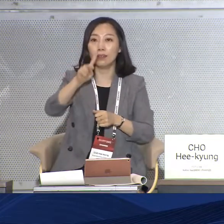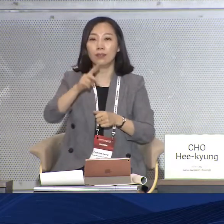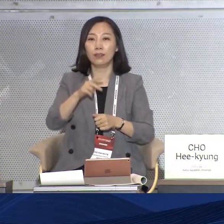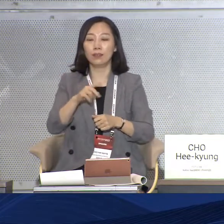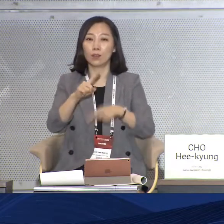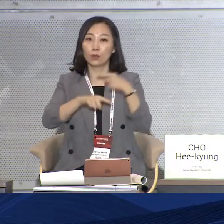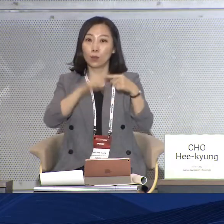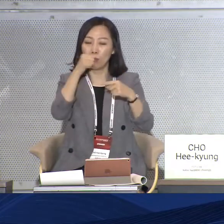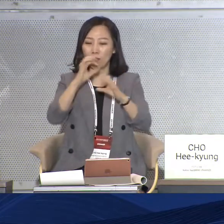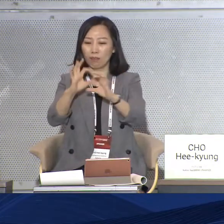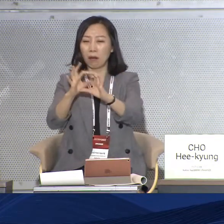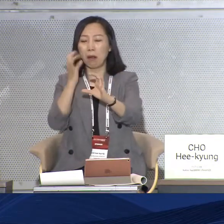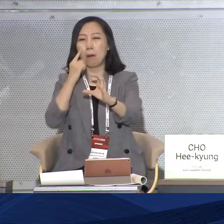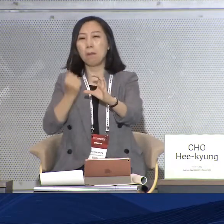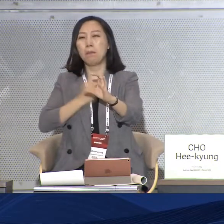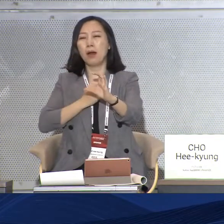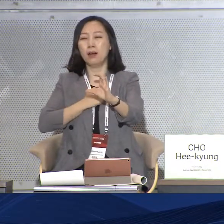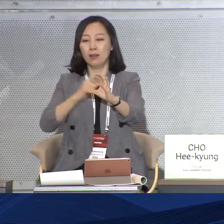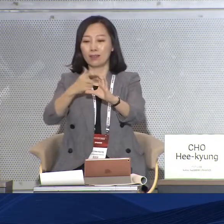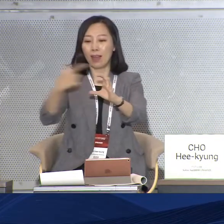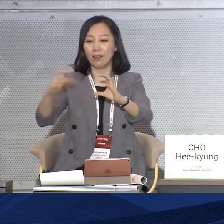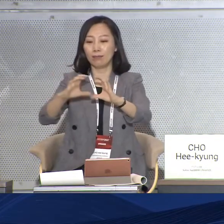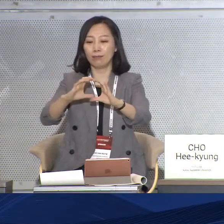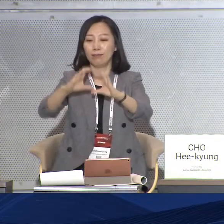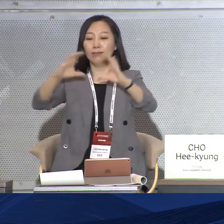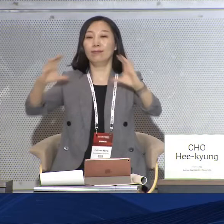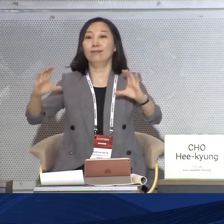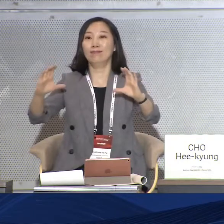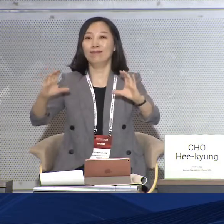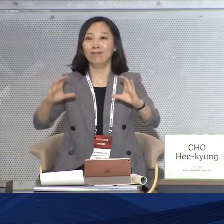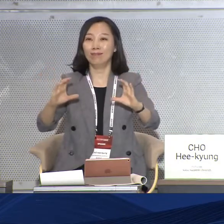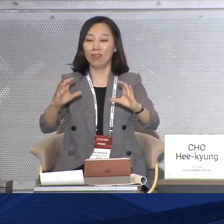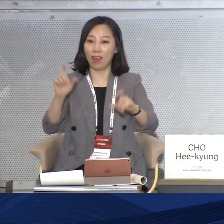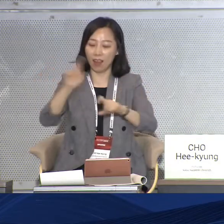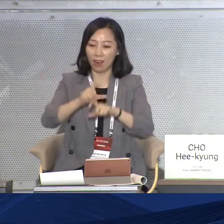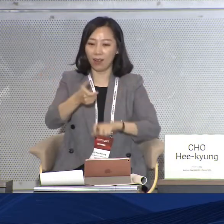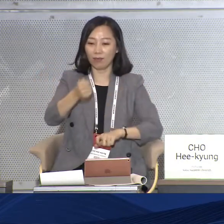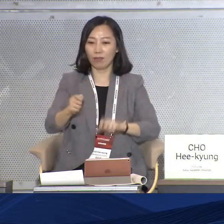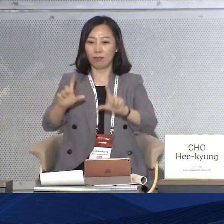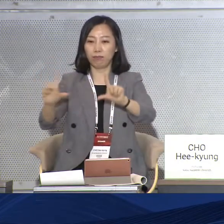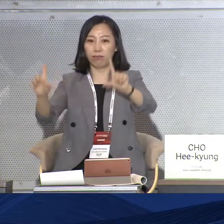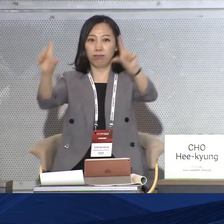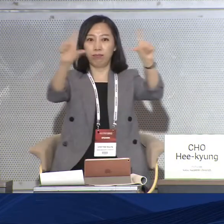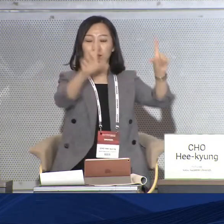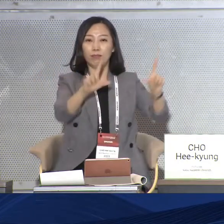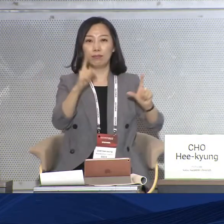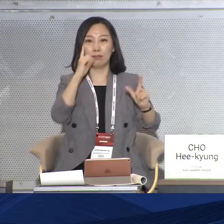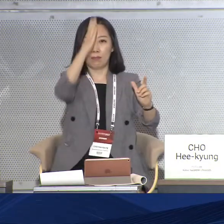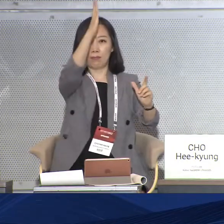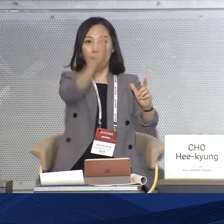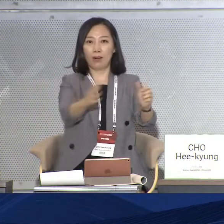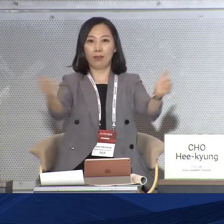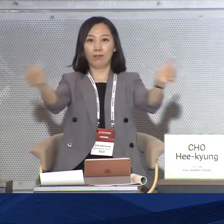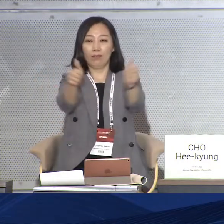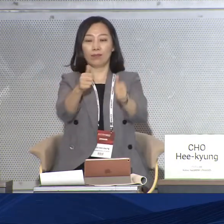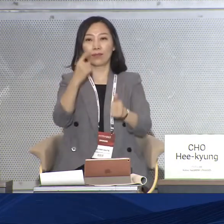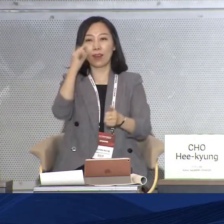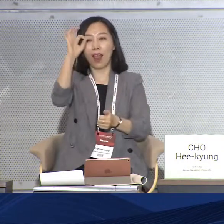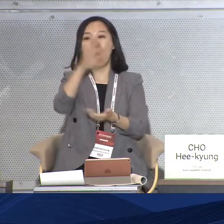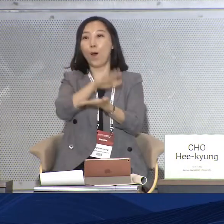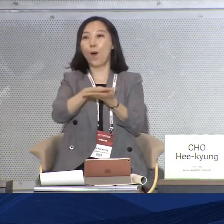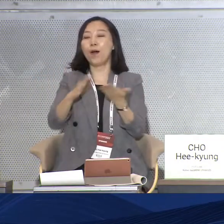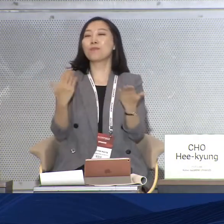기술 정보 발전으로 인해서 TV에서도 스스로 TV의 수화 통역 화면을 조정할 수